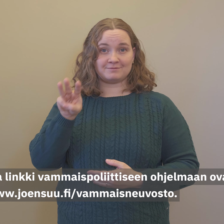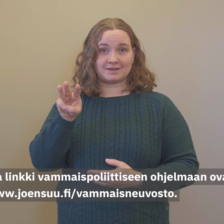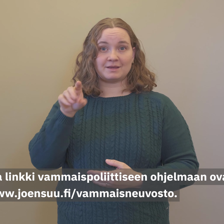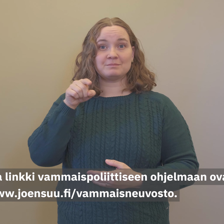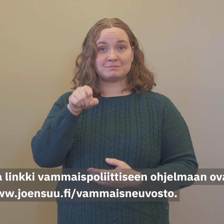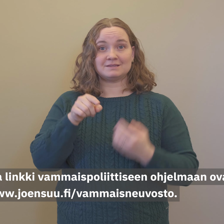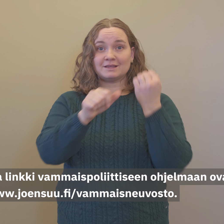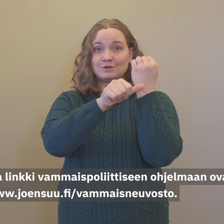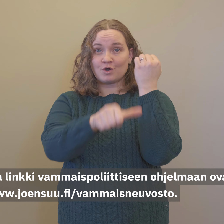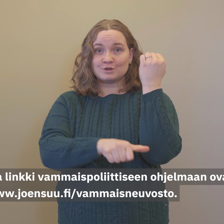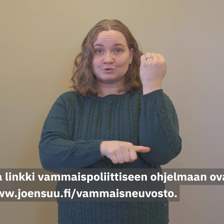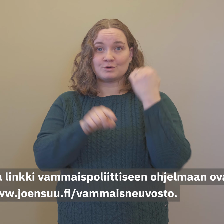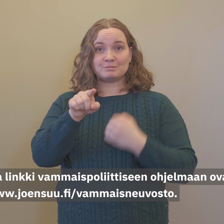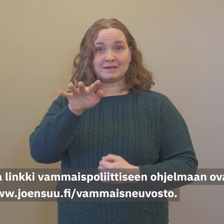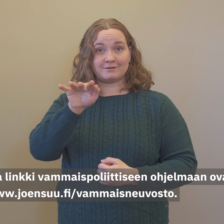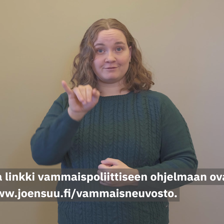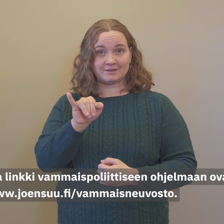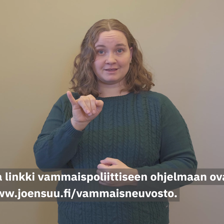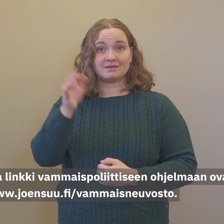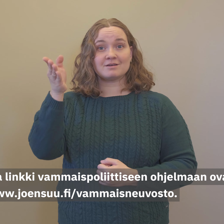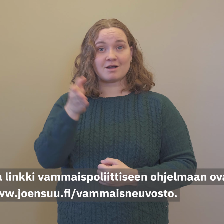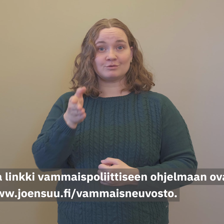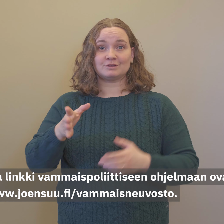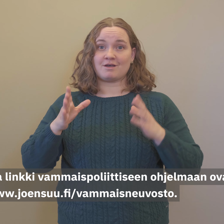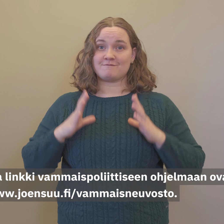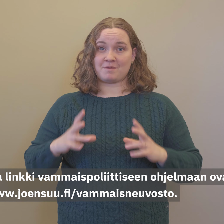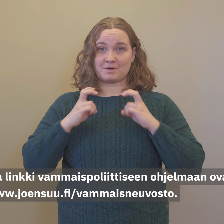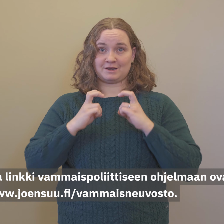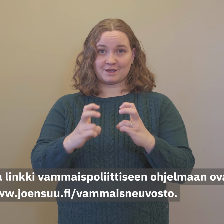.joensuu.fi kautta vammaisneuvosto.